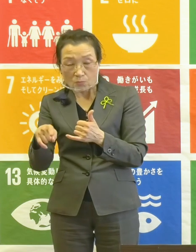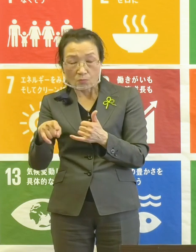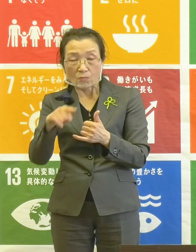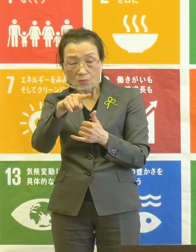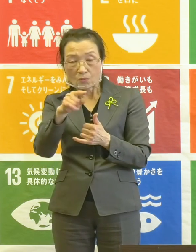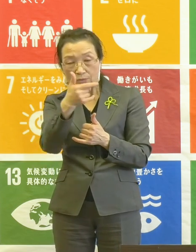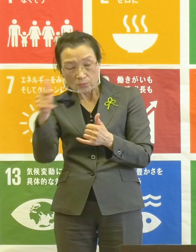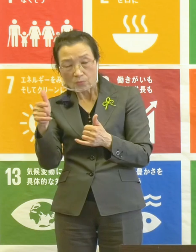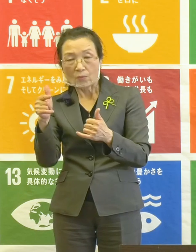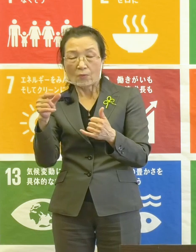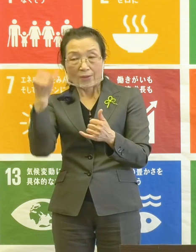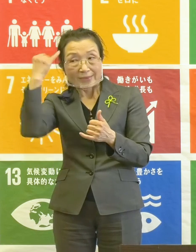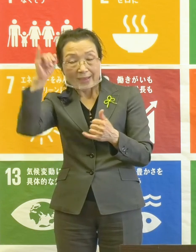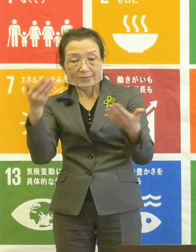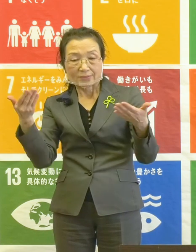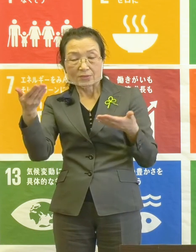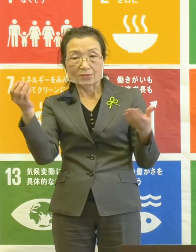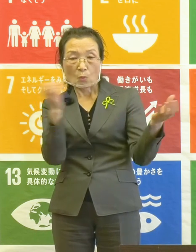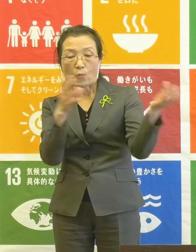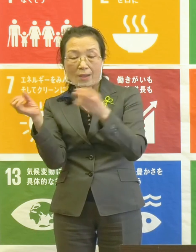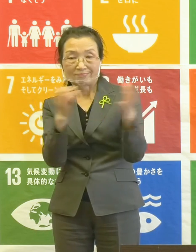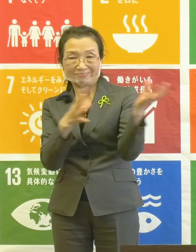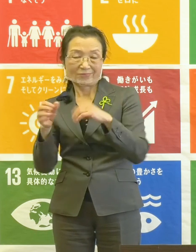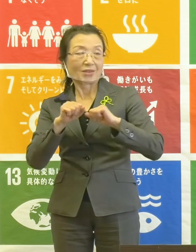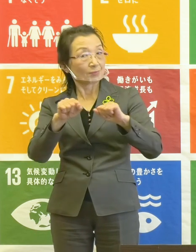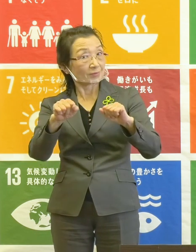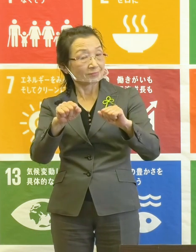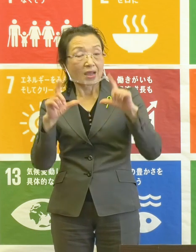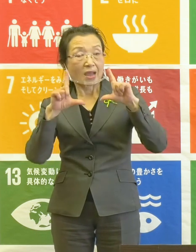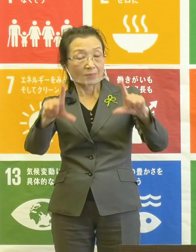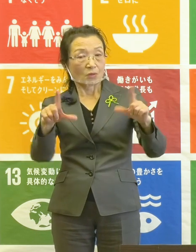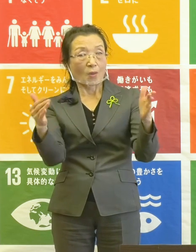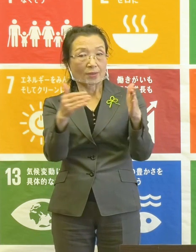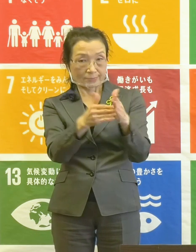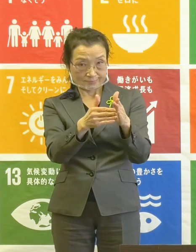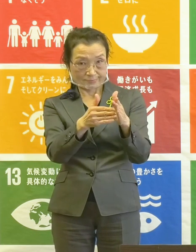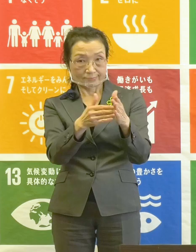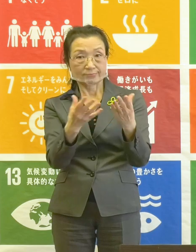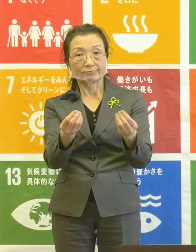適用についての意見交換を行います。発表は以上となります。